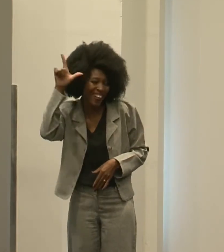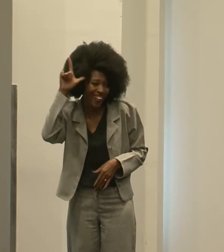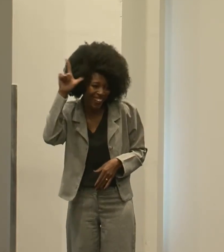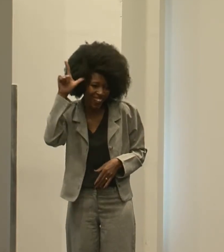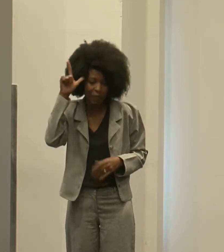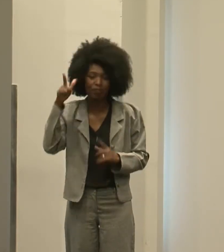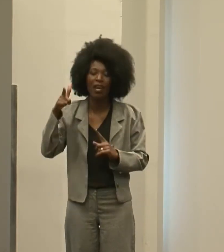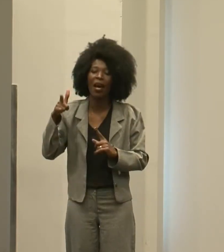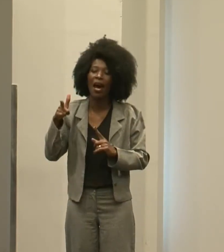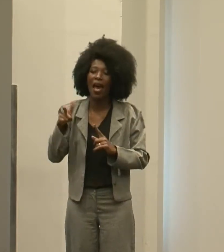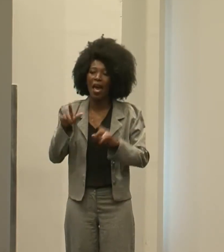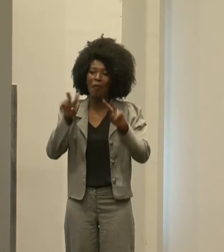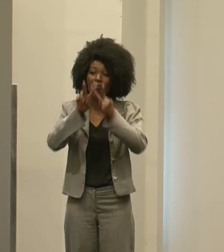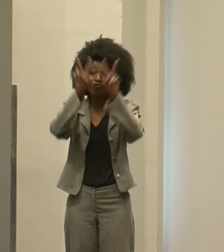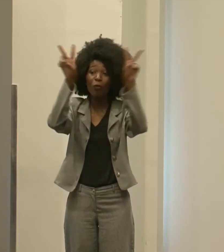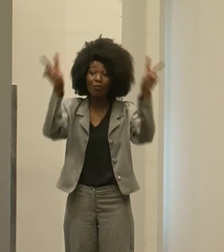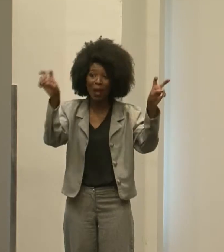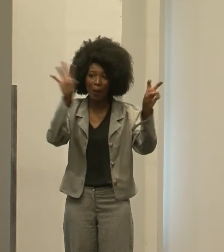Lohane,